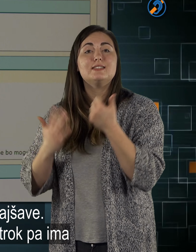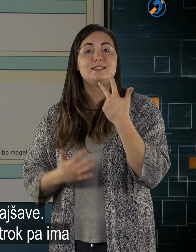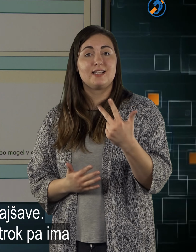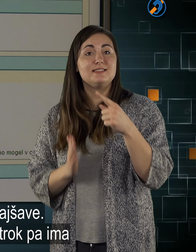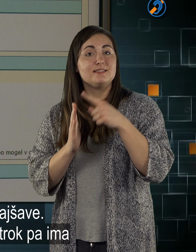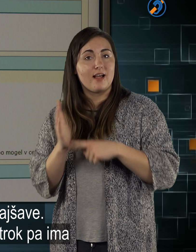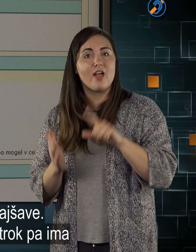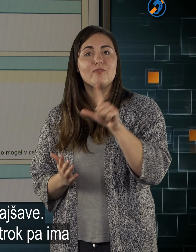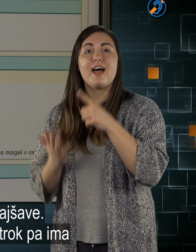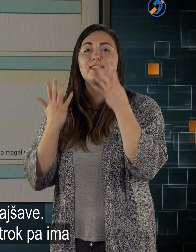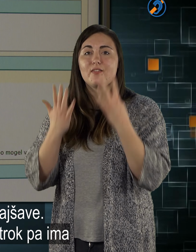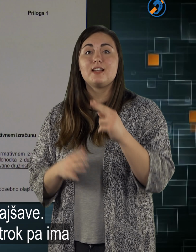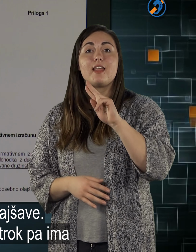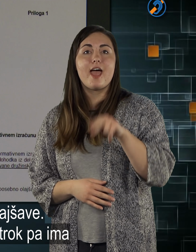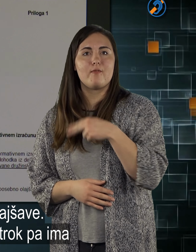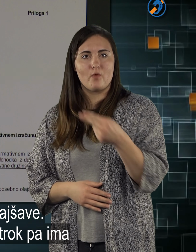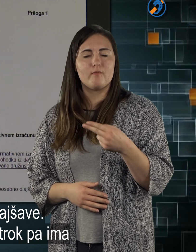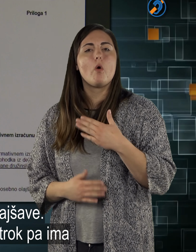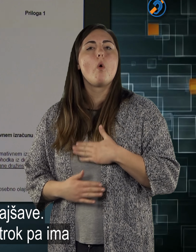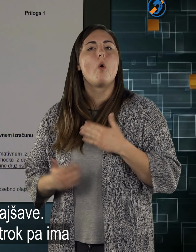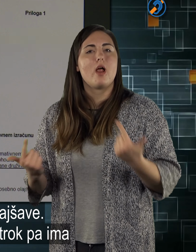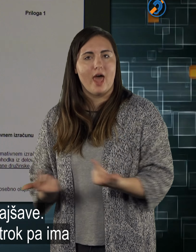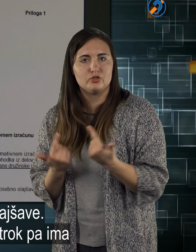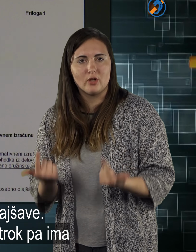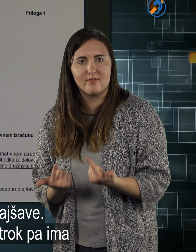2436,92 evrov olajšave.